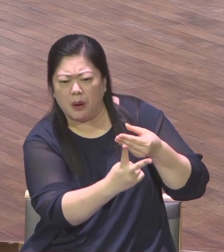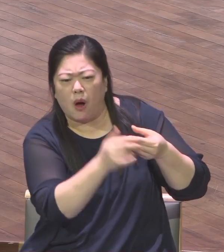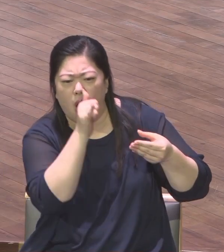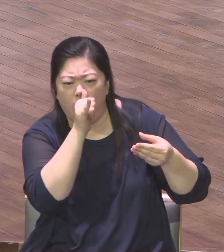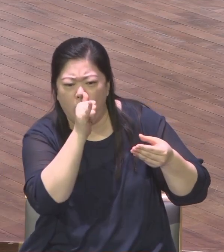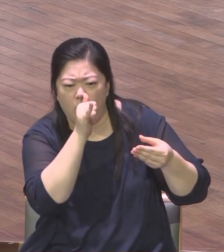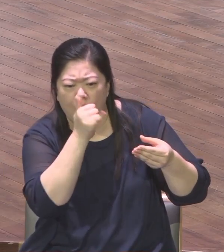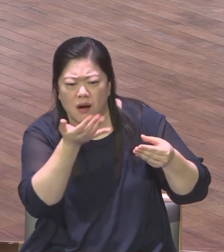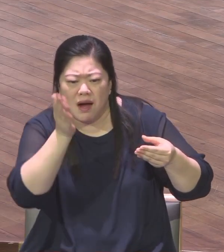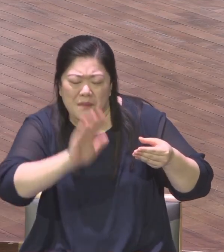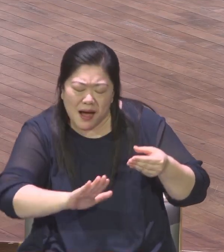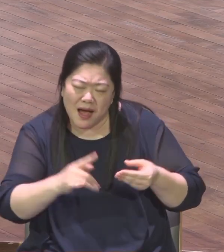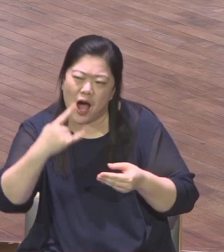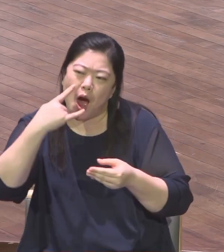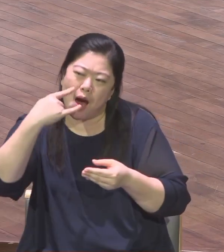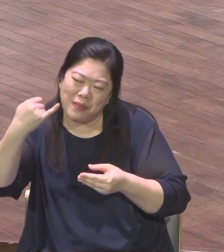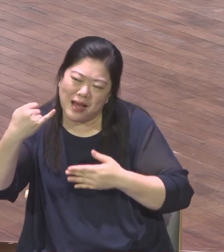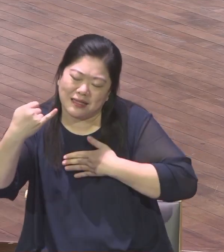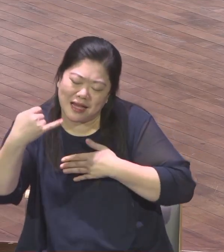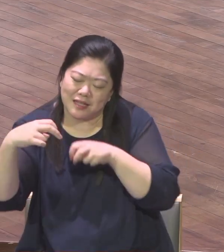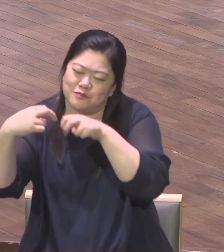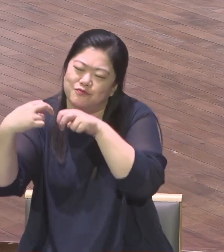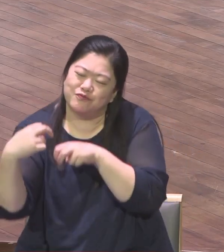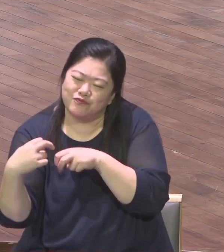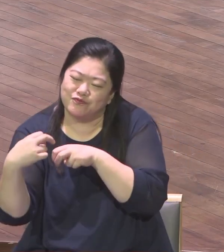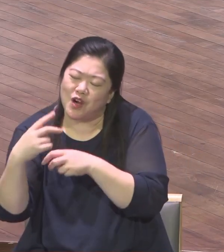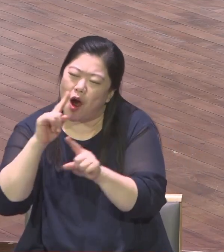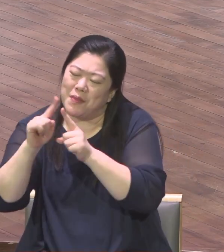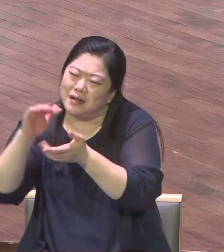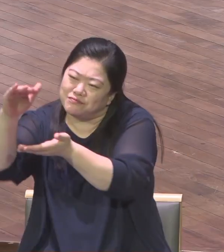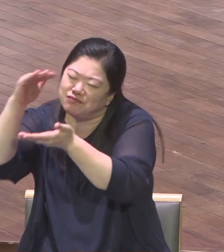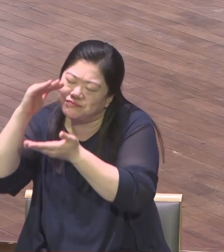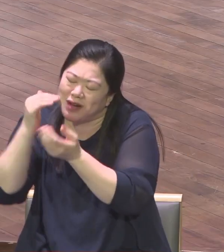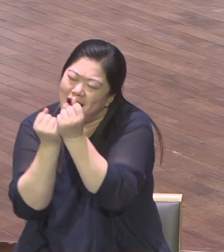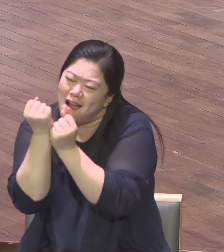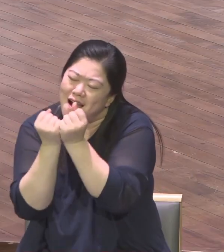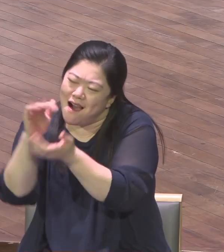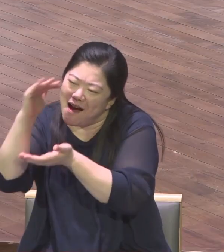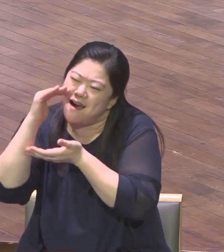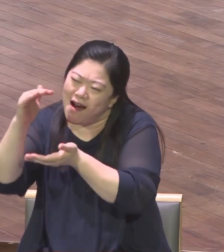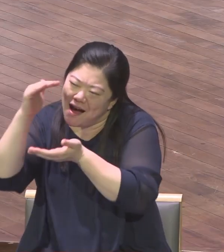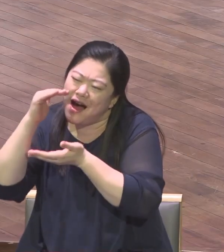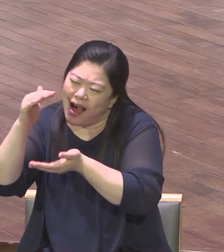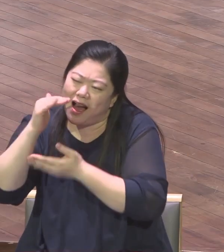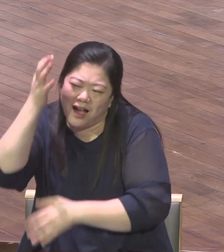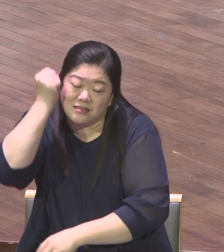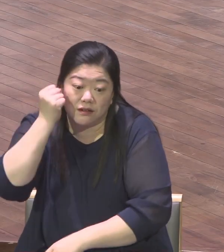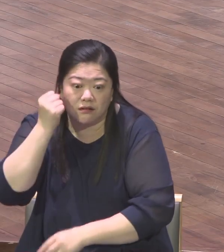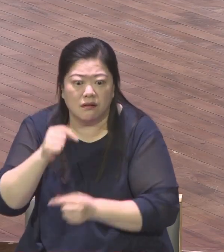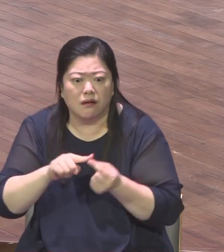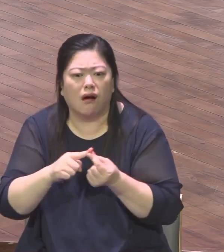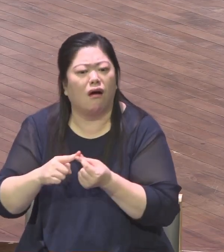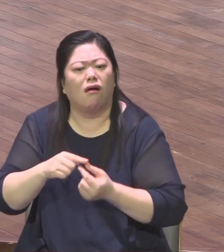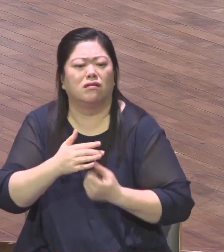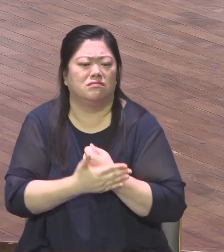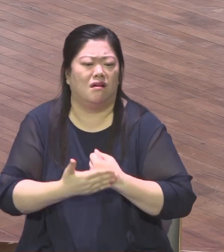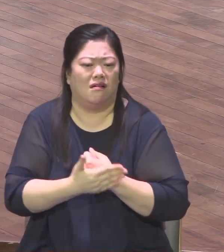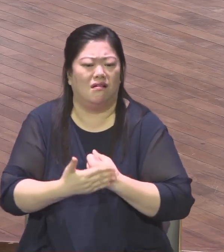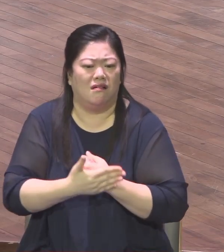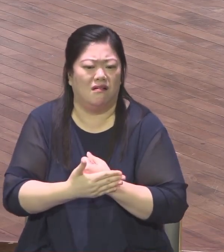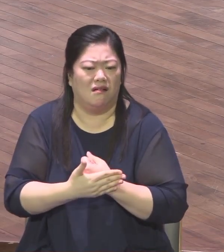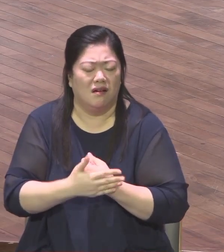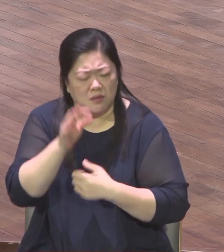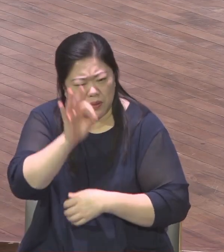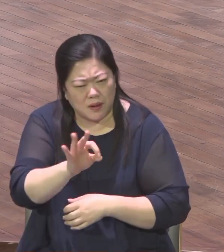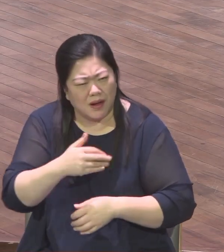모습을 자녀가 봐야 돼. 우리 어머니는 젊을 때는 장사를 했지만 나이 들어 장사 뭐 할 때는 너 우리 집에 모시고 있는데